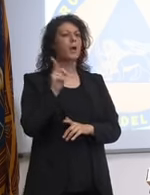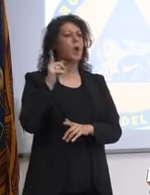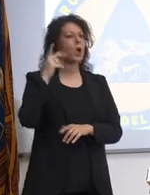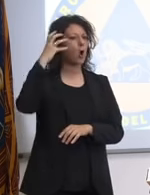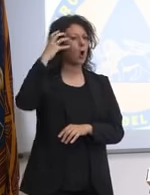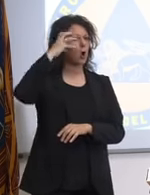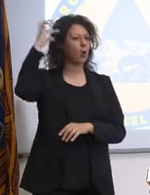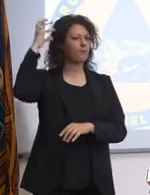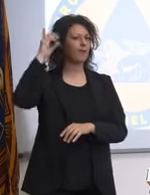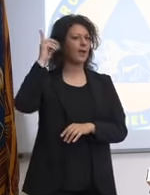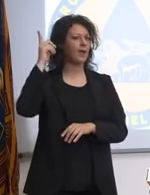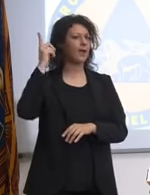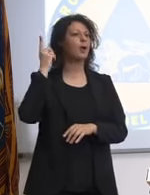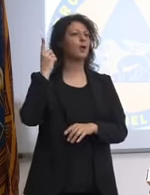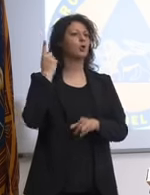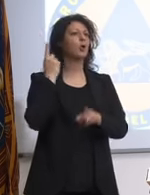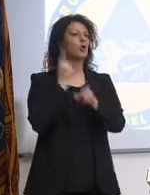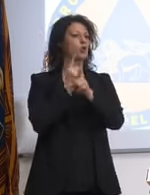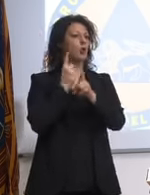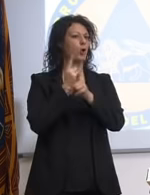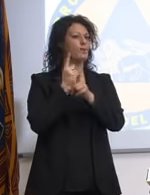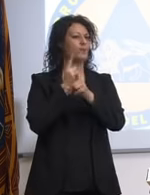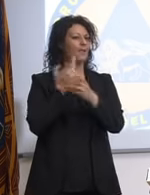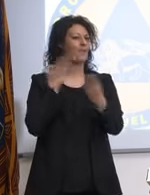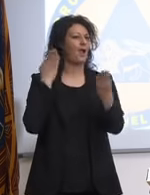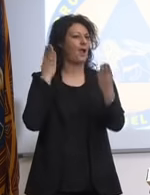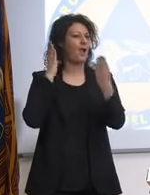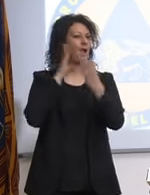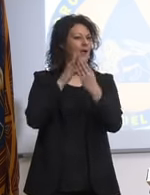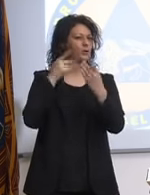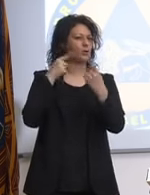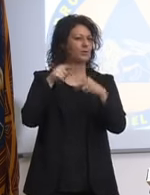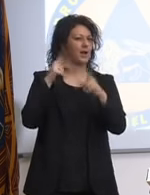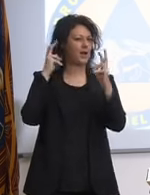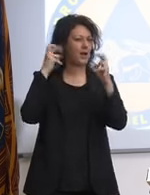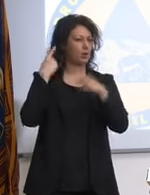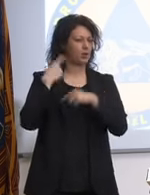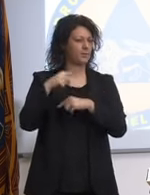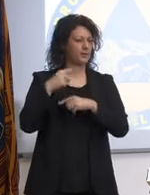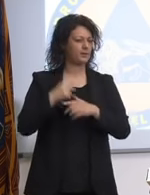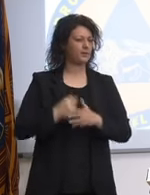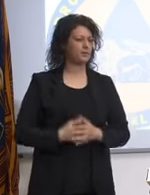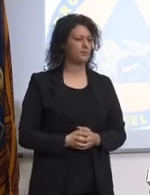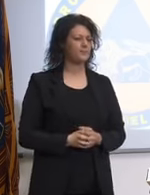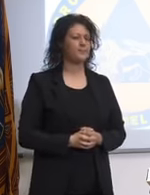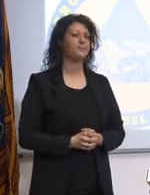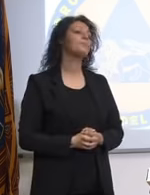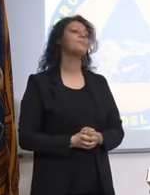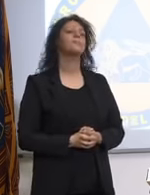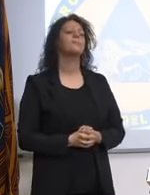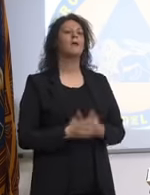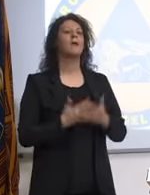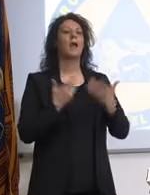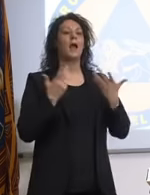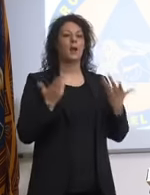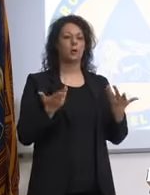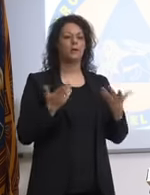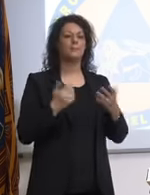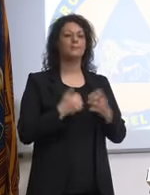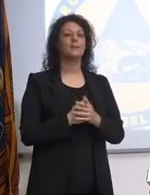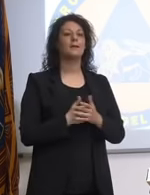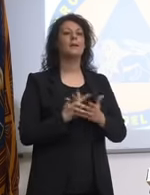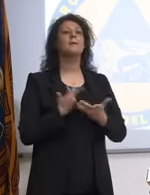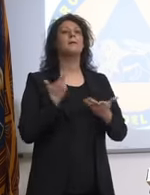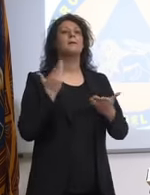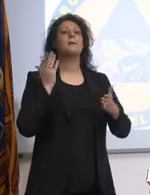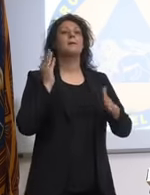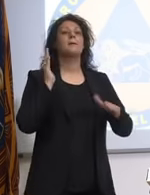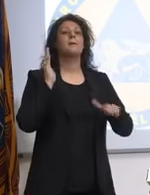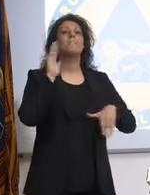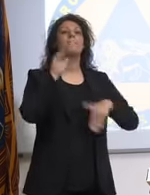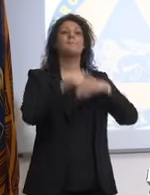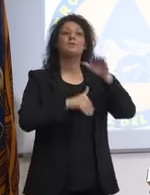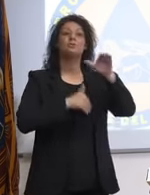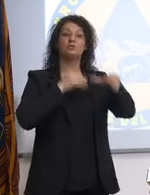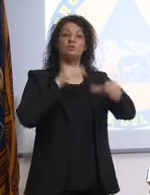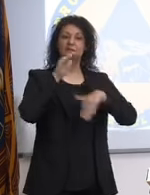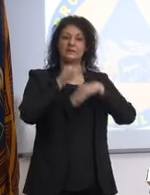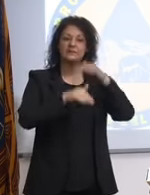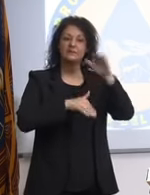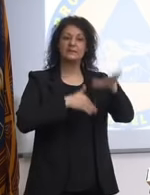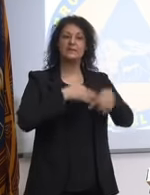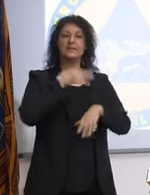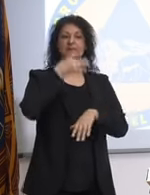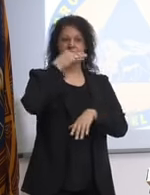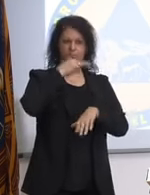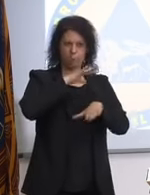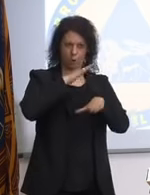governo a ridiscutere della faccenda. Cioè il tema, le piscine sono assolutamente utilizzabili, che